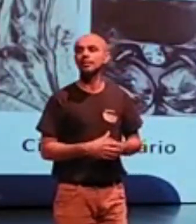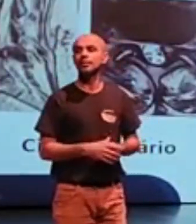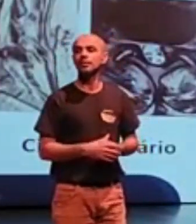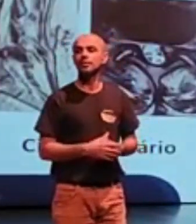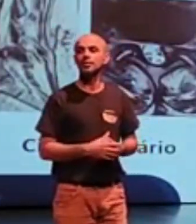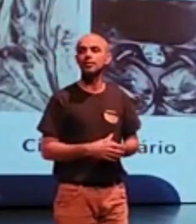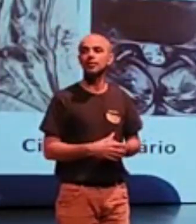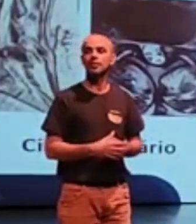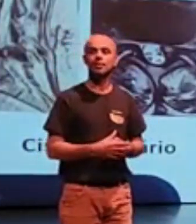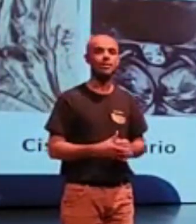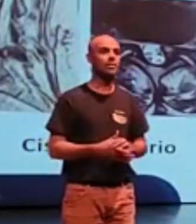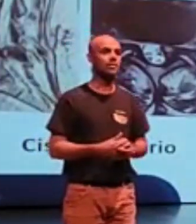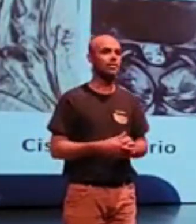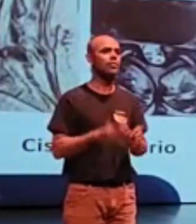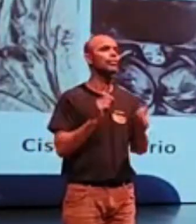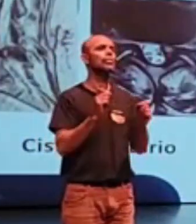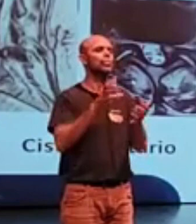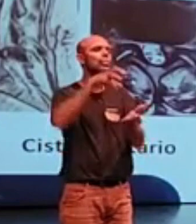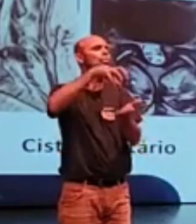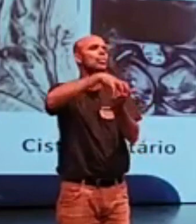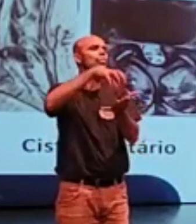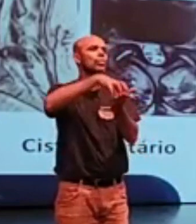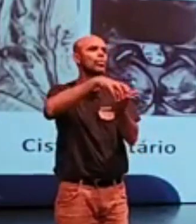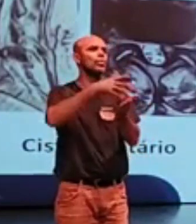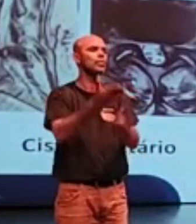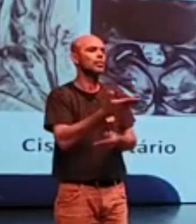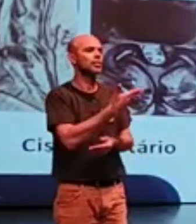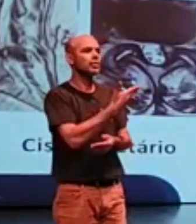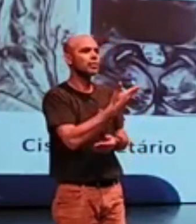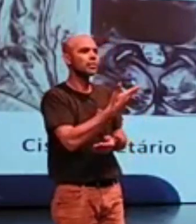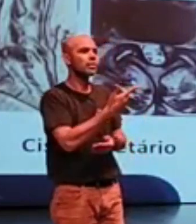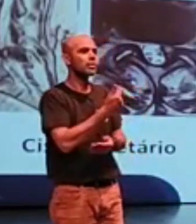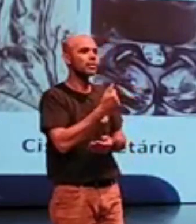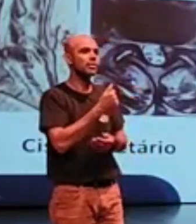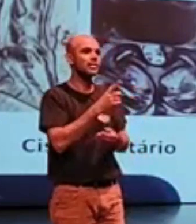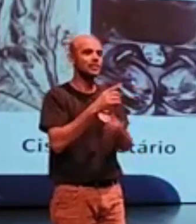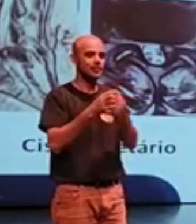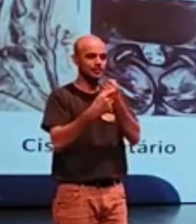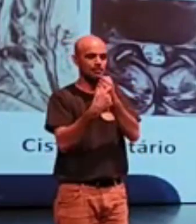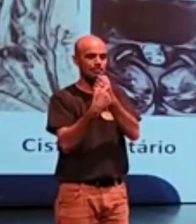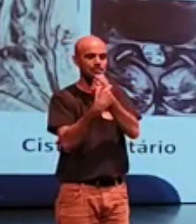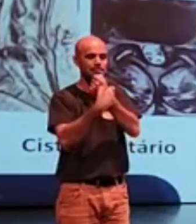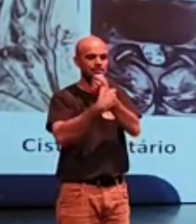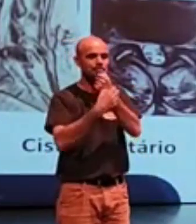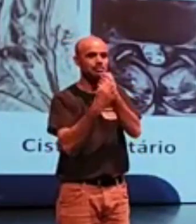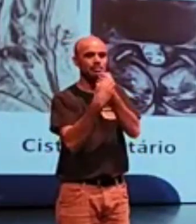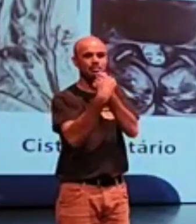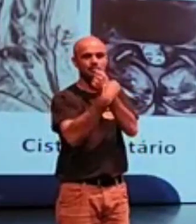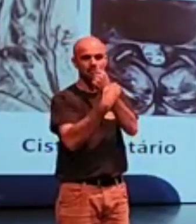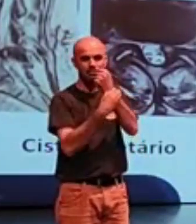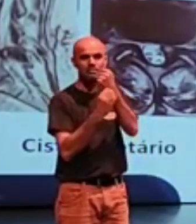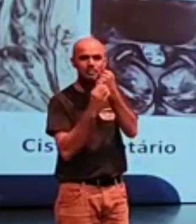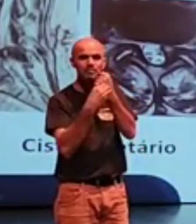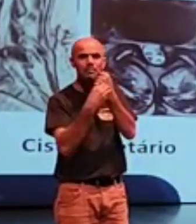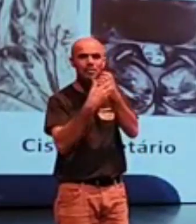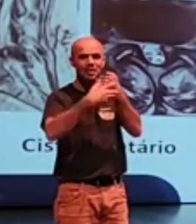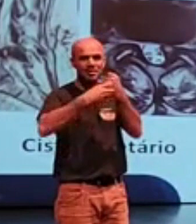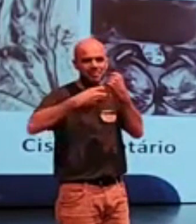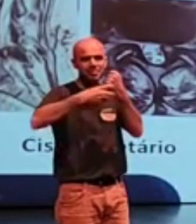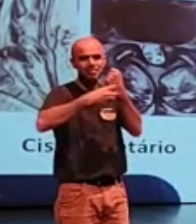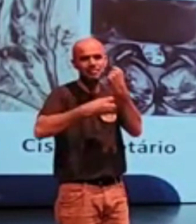Cistos facetários, o que é isso? São pequenos, mas vocês vão lembrar aqueles cistos que tem na mão, e a gente consegue realmente